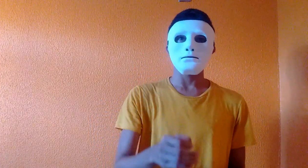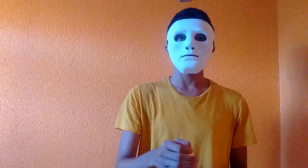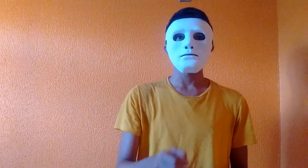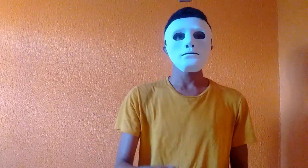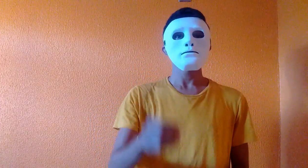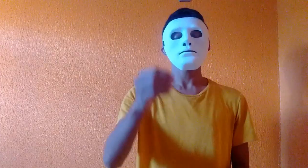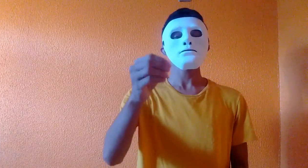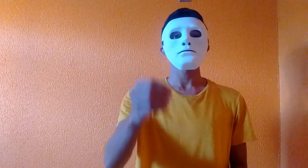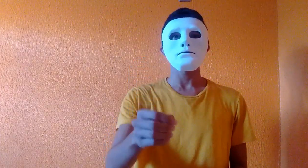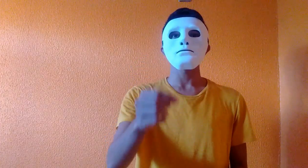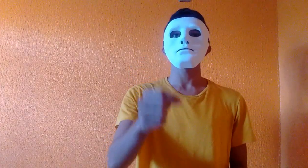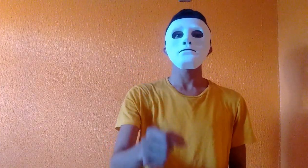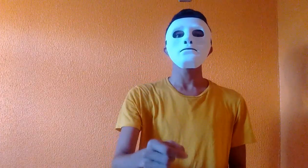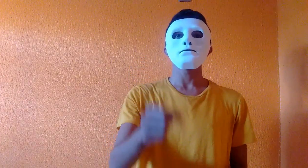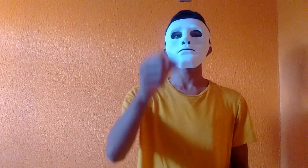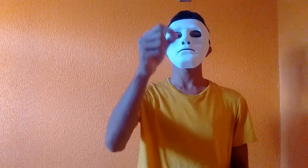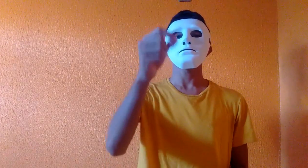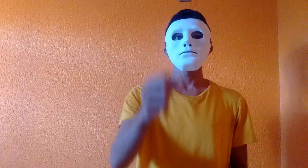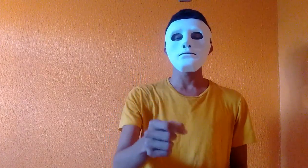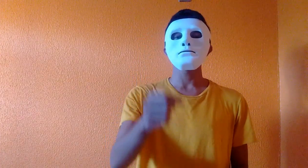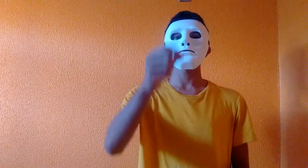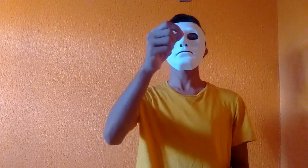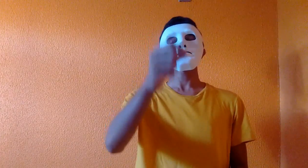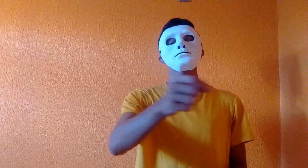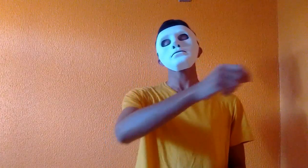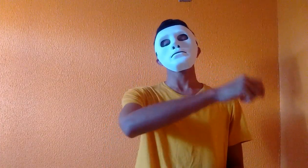inadequada transformam o alimento em uma bomba de contaminação.